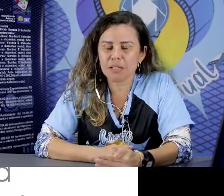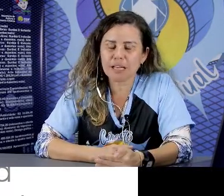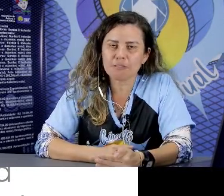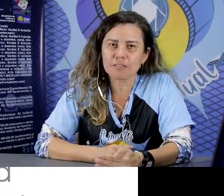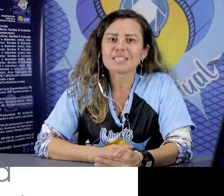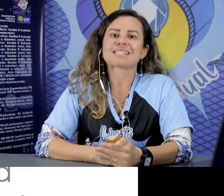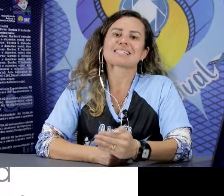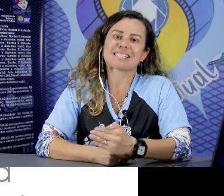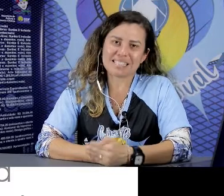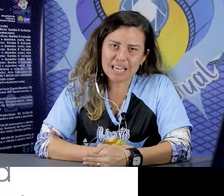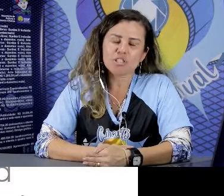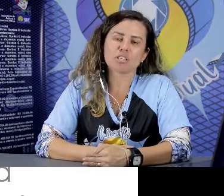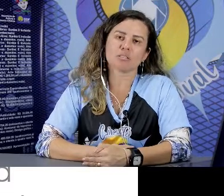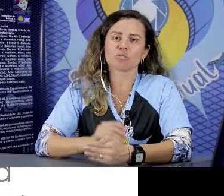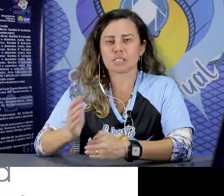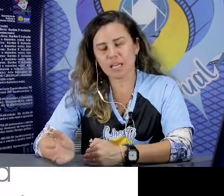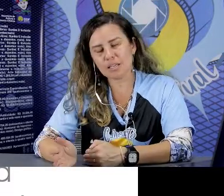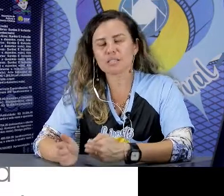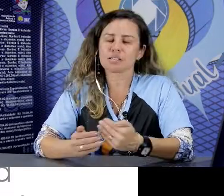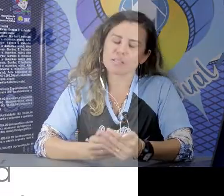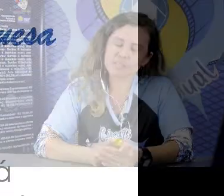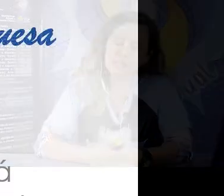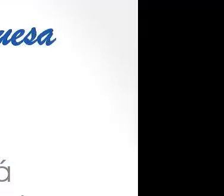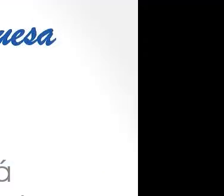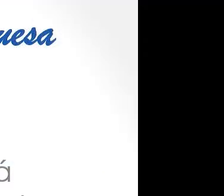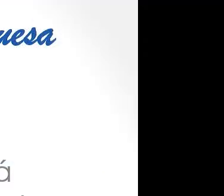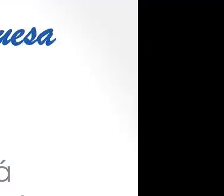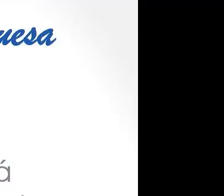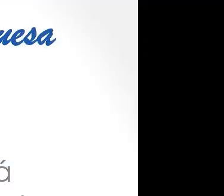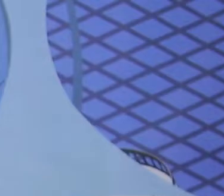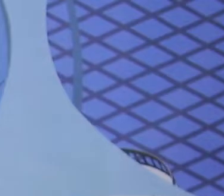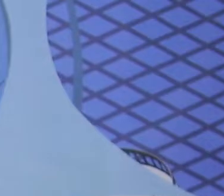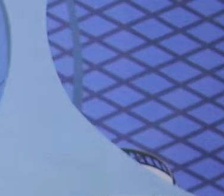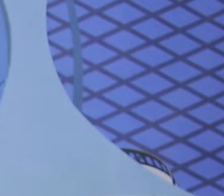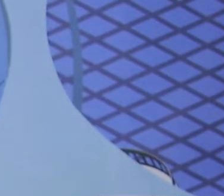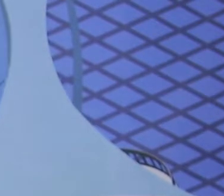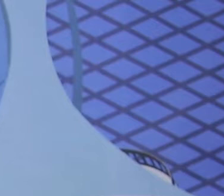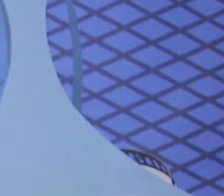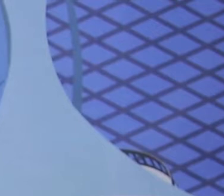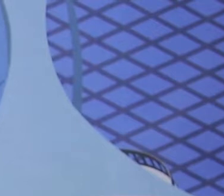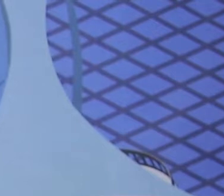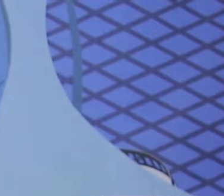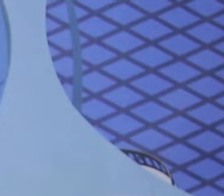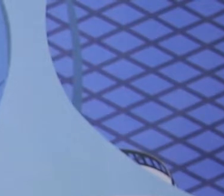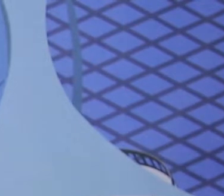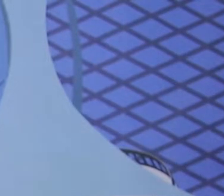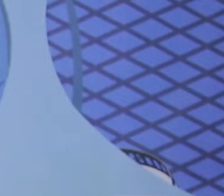fundamental, 7 anos, 7 anos ela perdeu do uso dessa língua. Então, vai vir